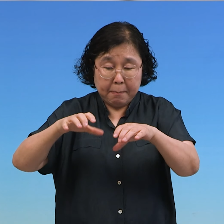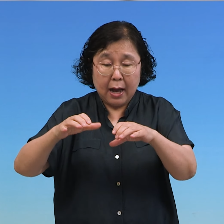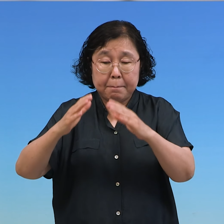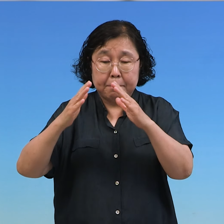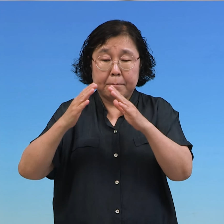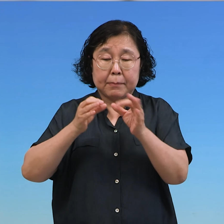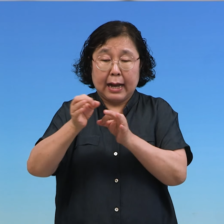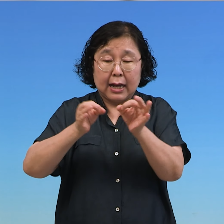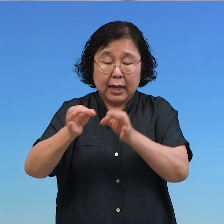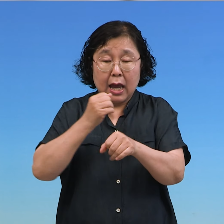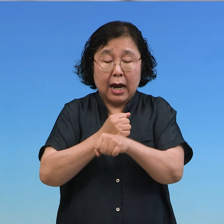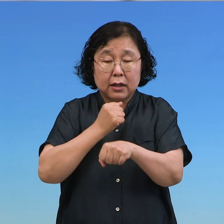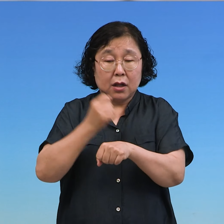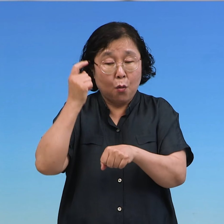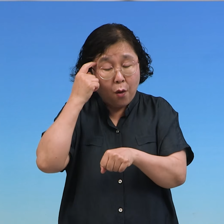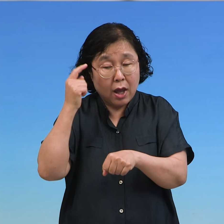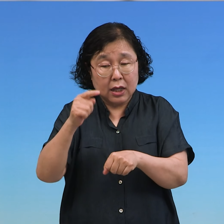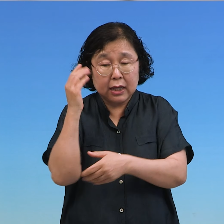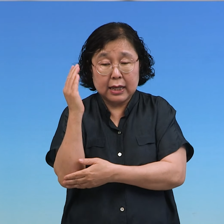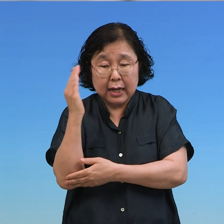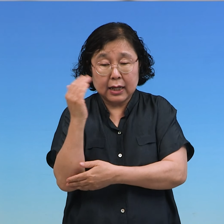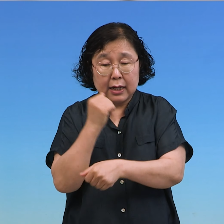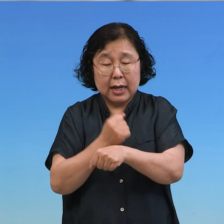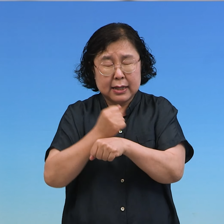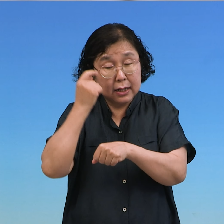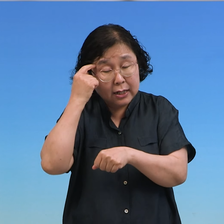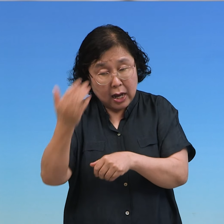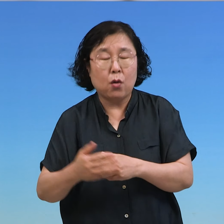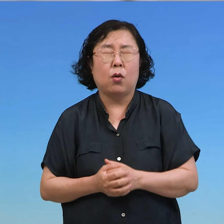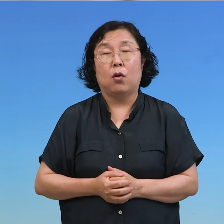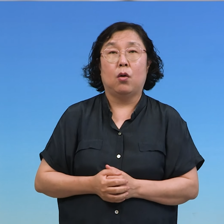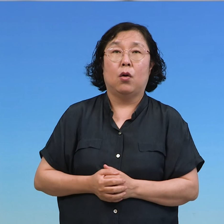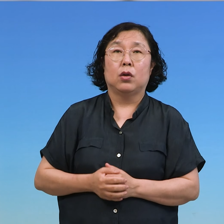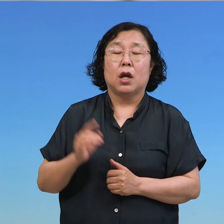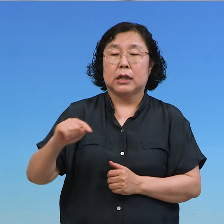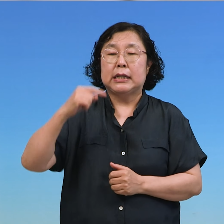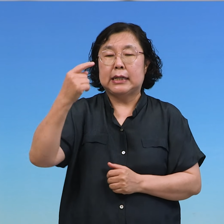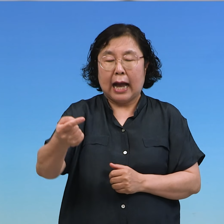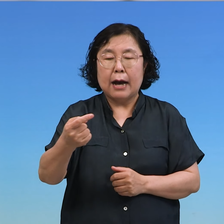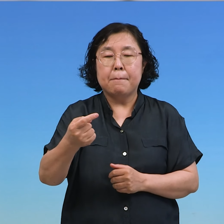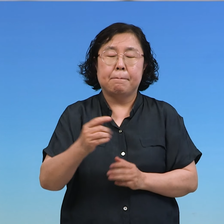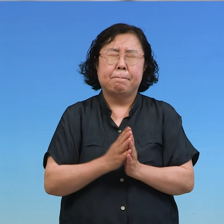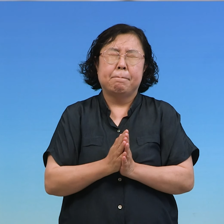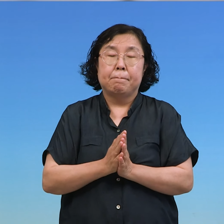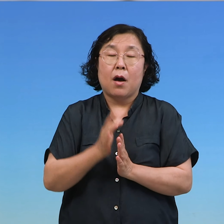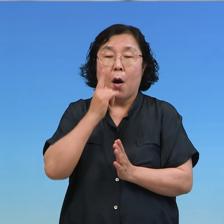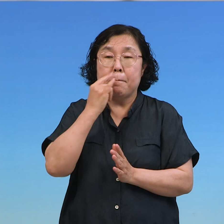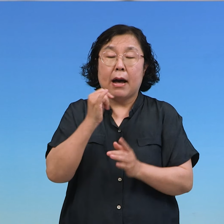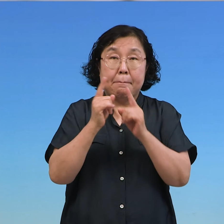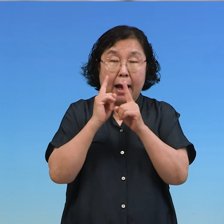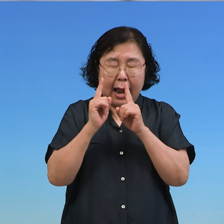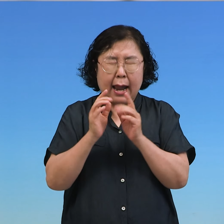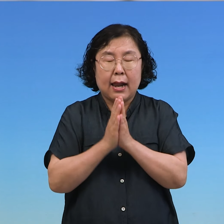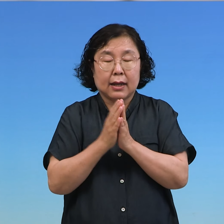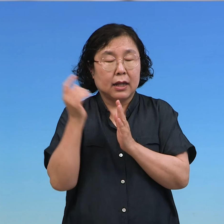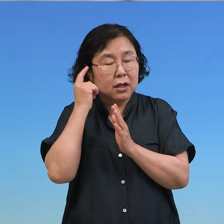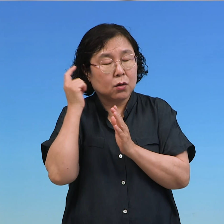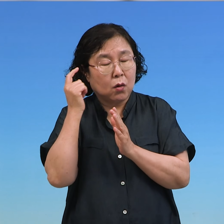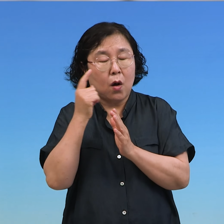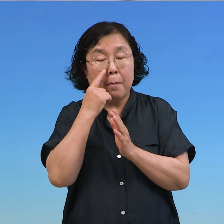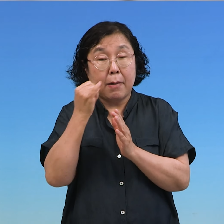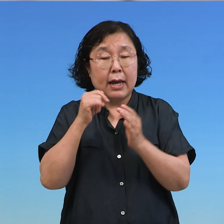민망하게 이야기 왜 하시느냐고요 그 다음 이 엄마가 하시는 말씀을 보고 내가 의도를 알았죠 사실은 얘가 내